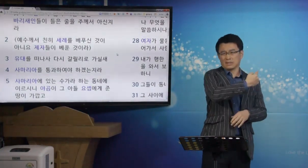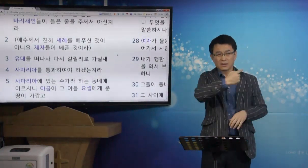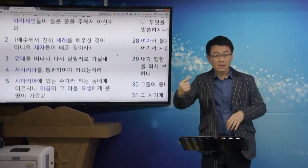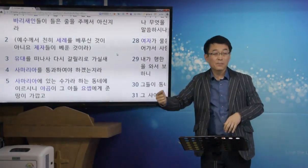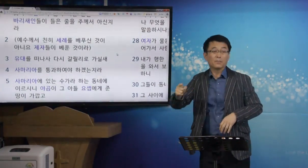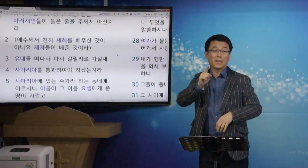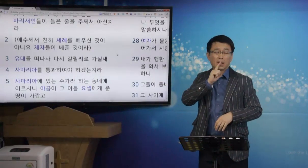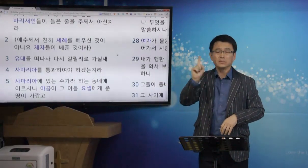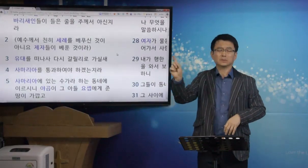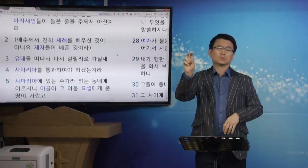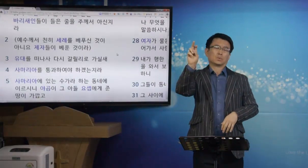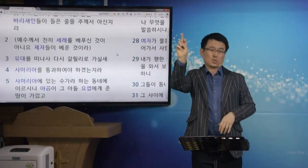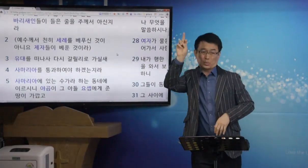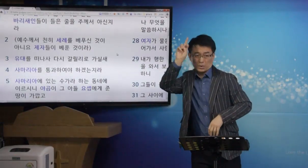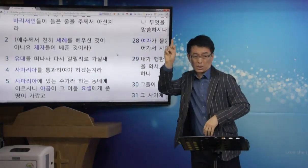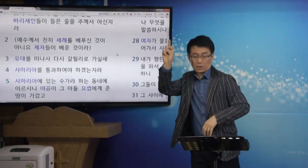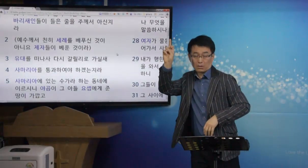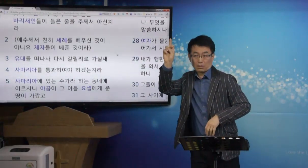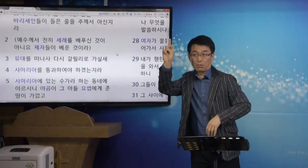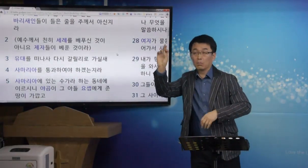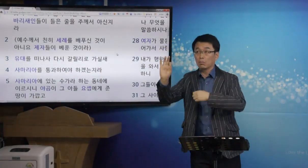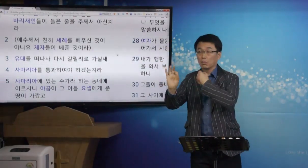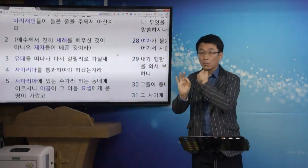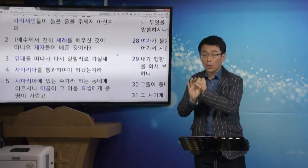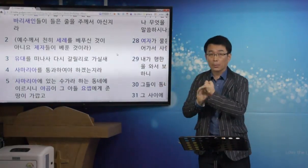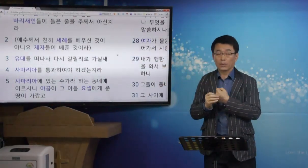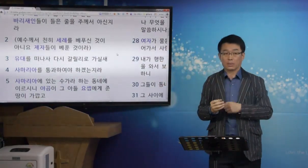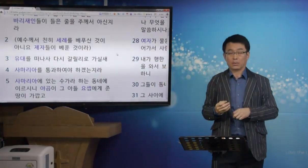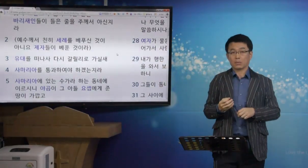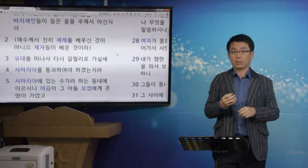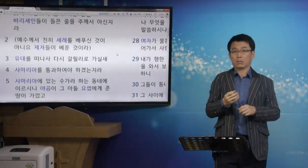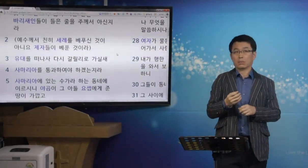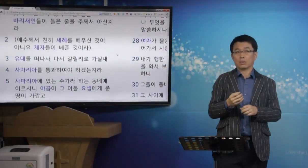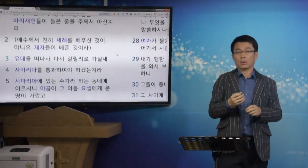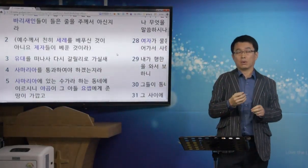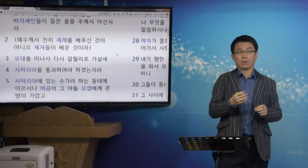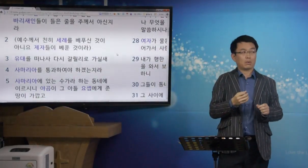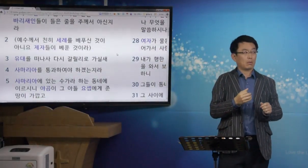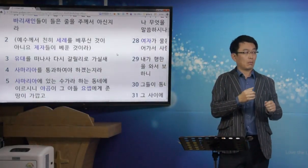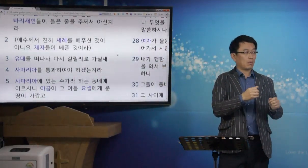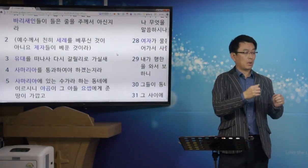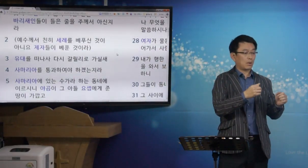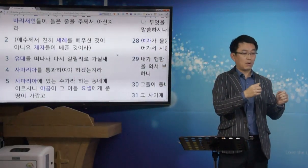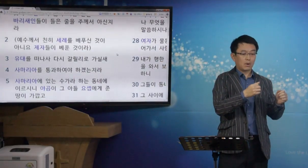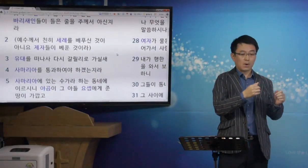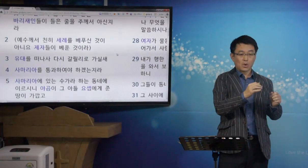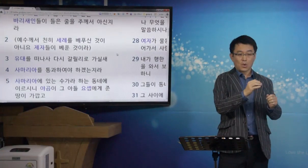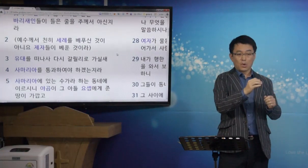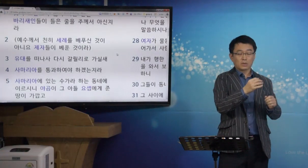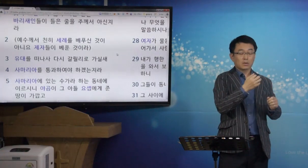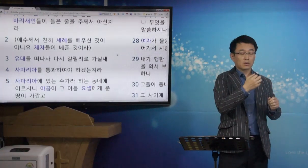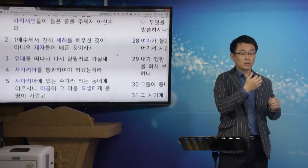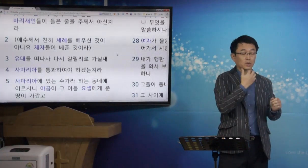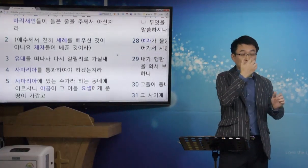보여주기 싫어서 그 더운 여름에 그 더운 뜨거운 낮에 갔다라고 하면